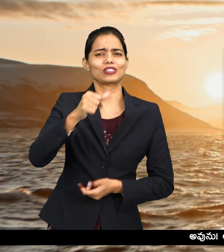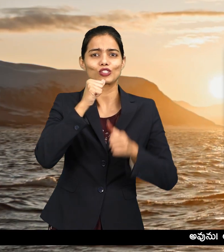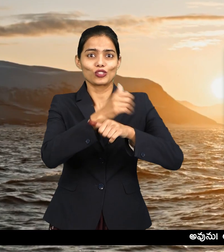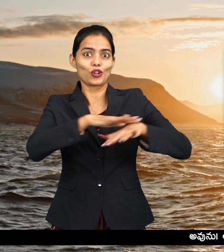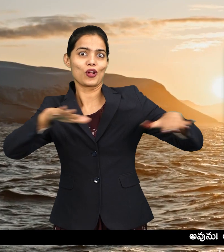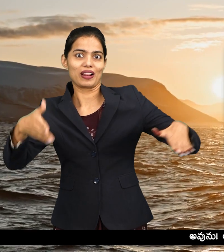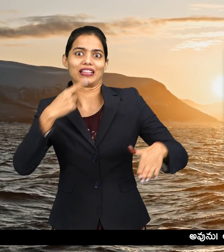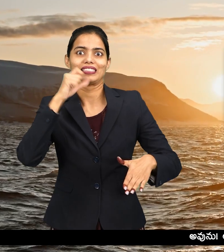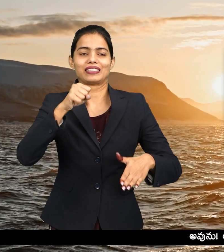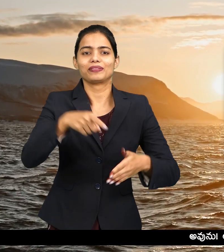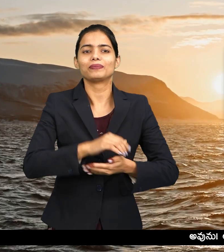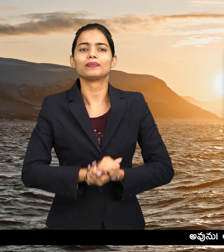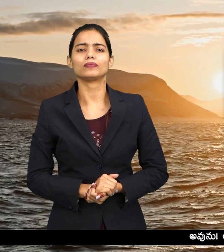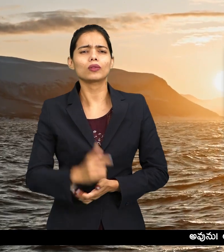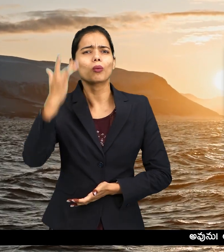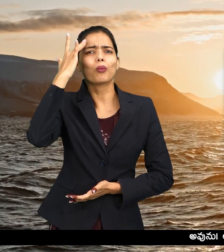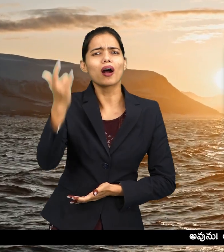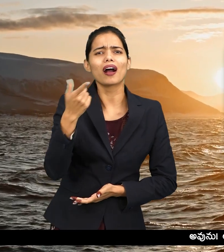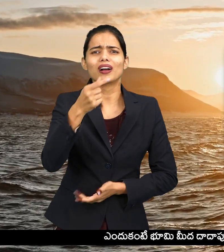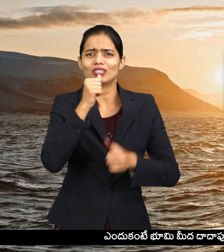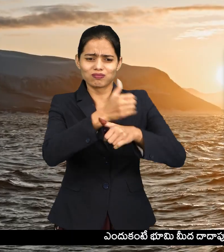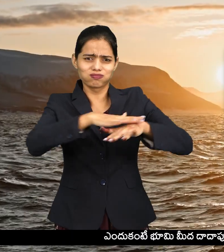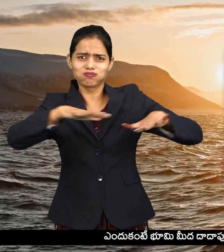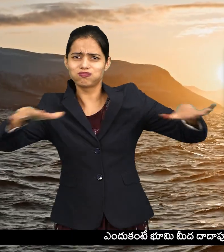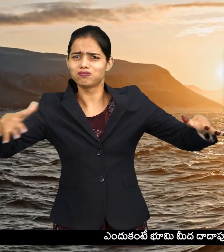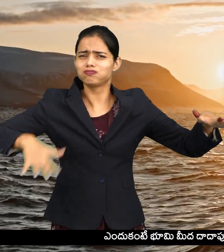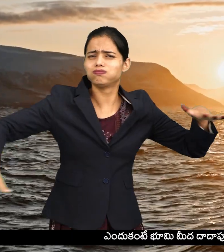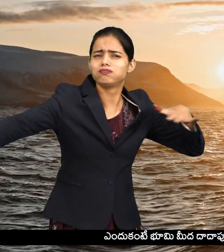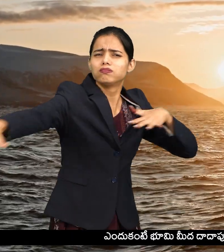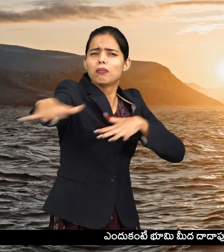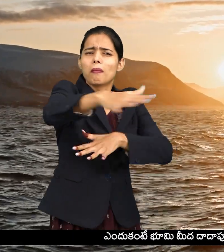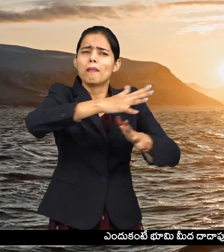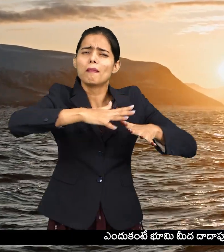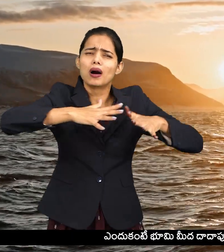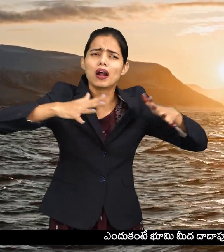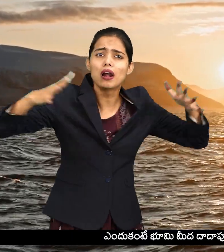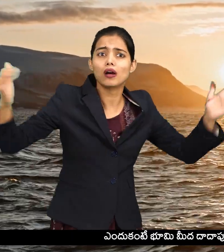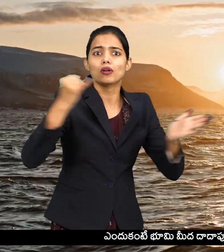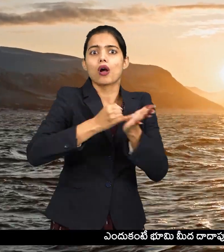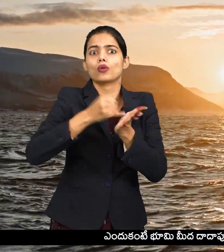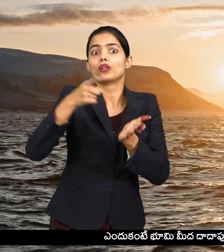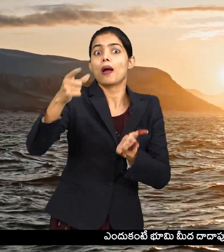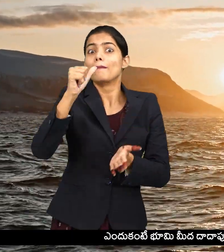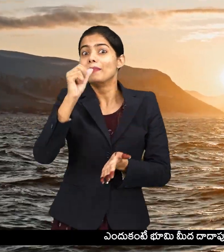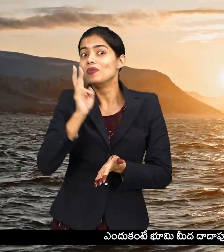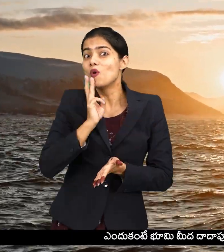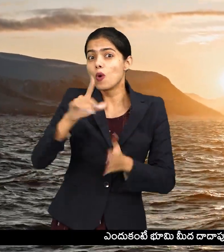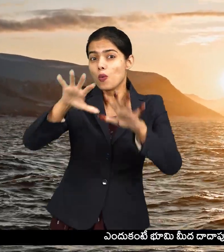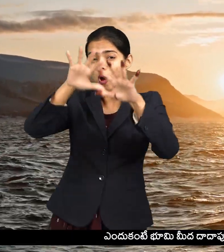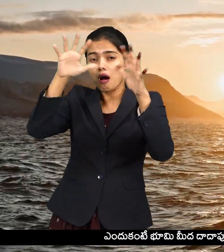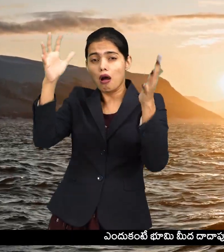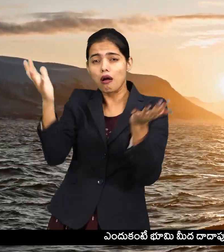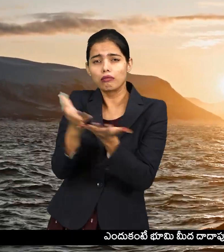అవును, అది మహాసముద్రం. ఎందుకంటే భూమి మీద దాదాపు 3/4